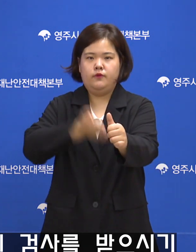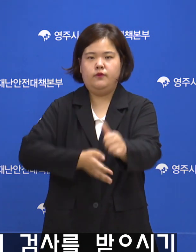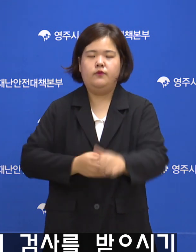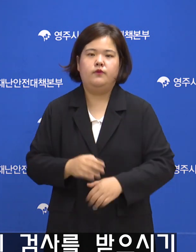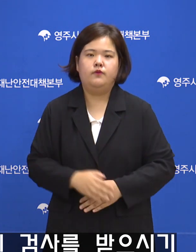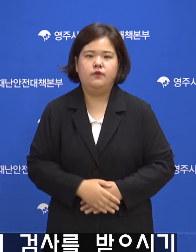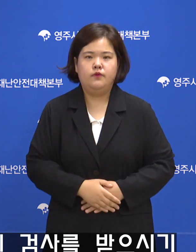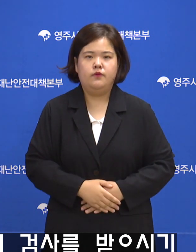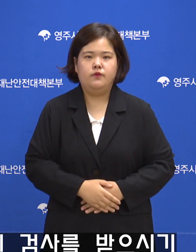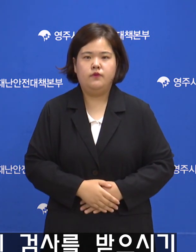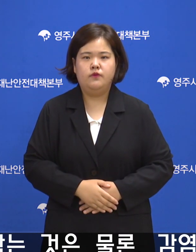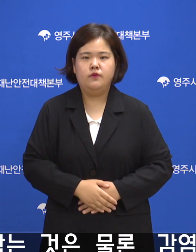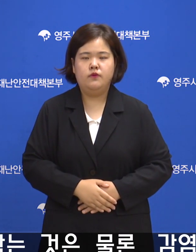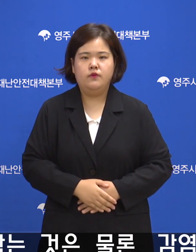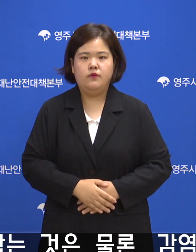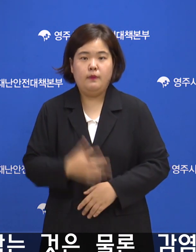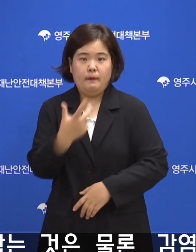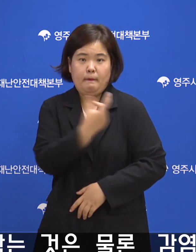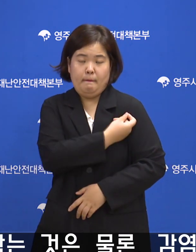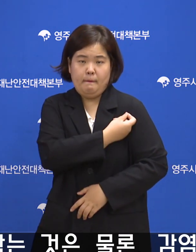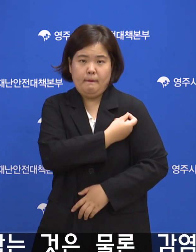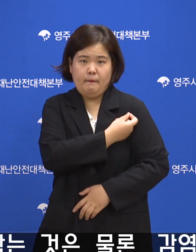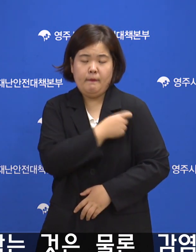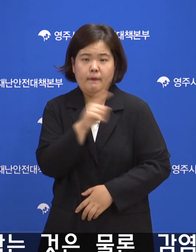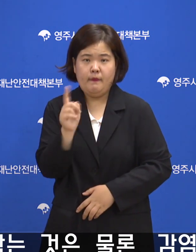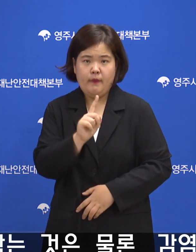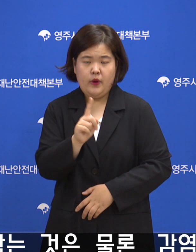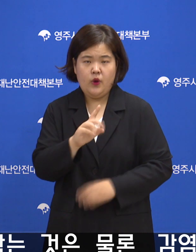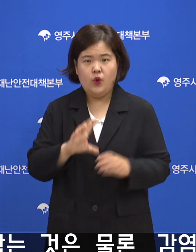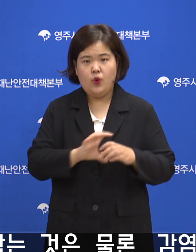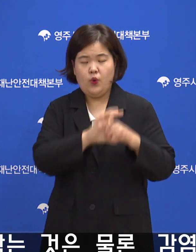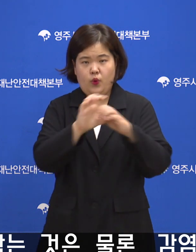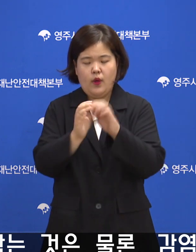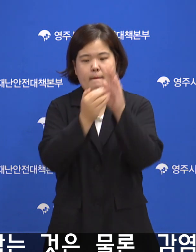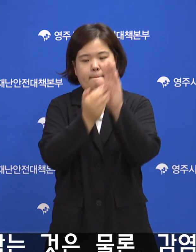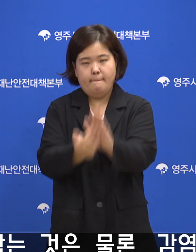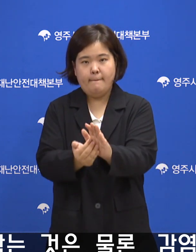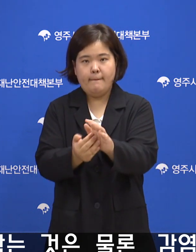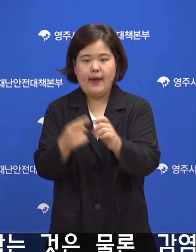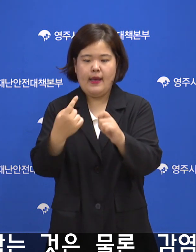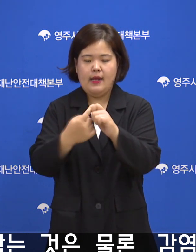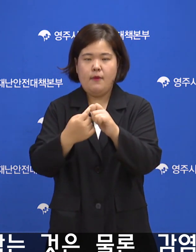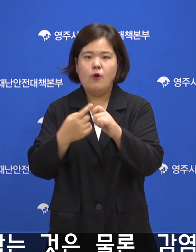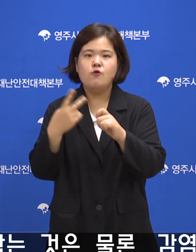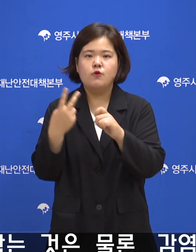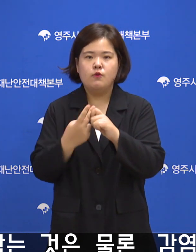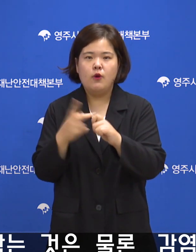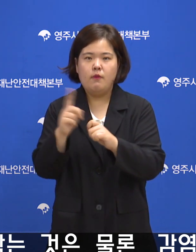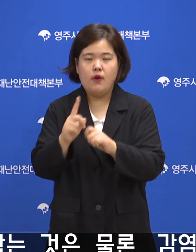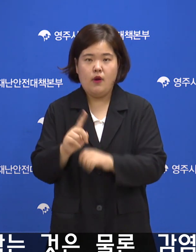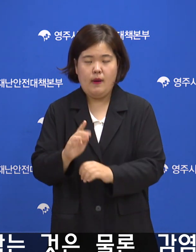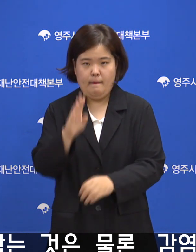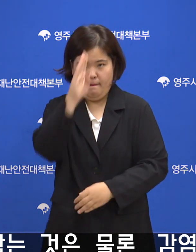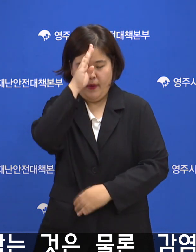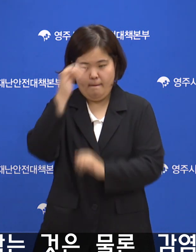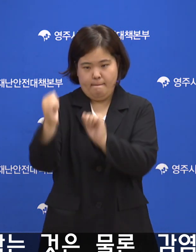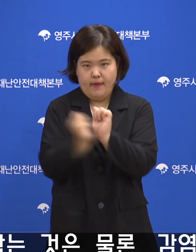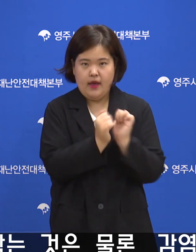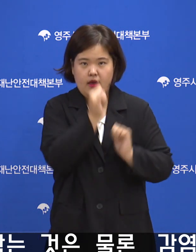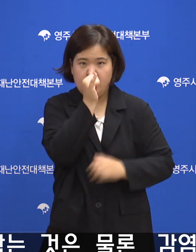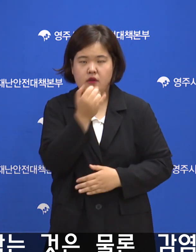바랍니다. 백신 접종은 코로나19 감염을 막는 것은 물론이고 감염된